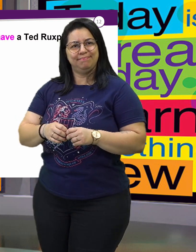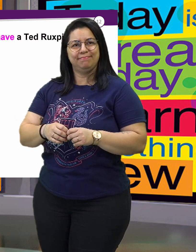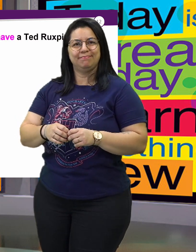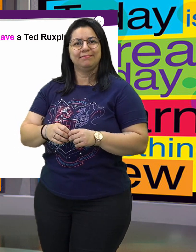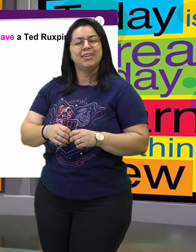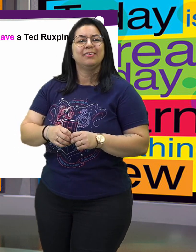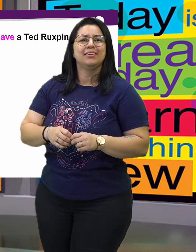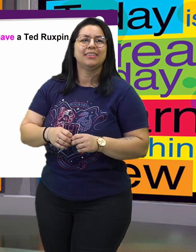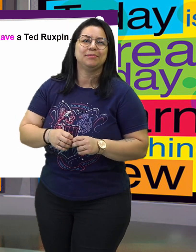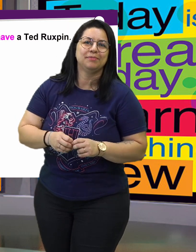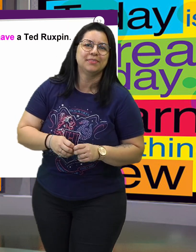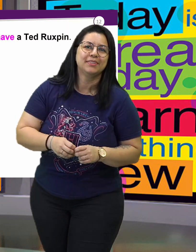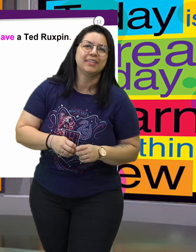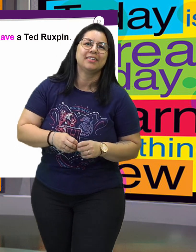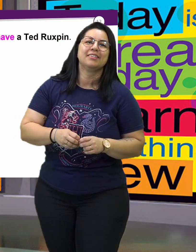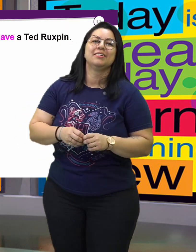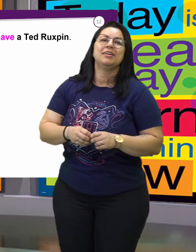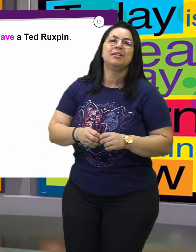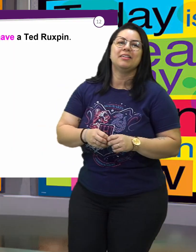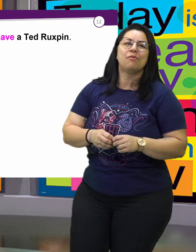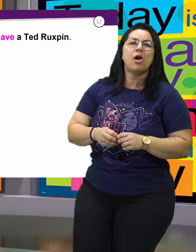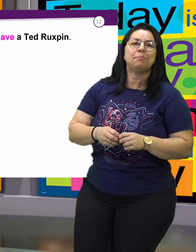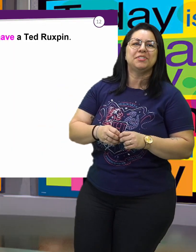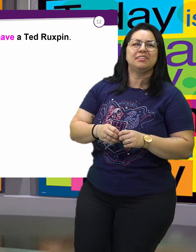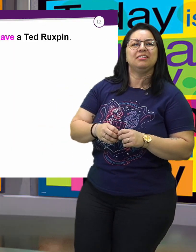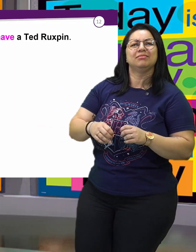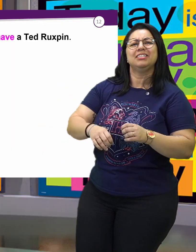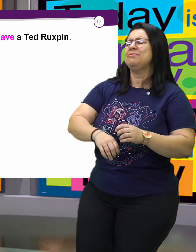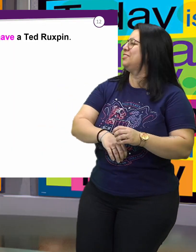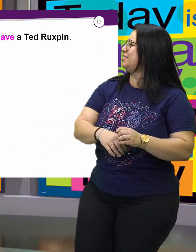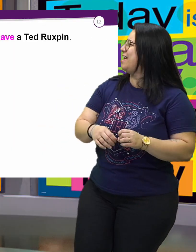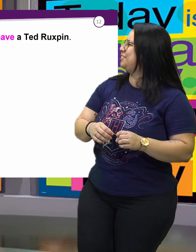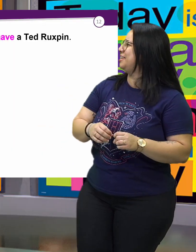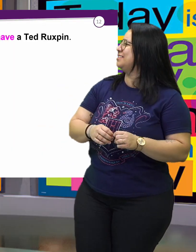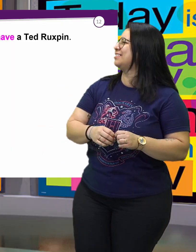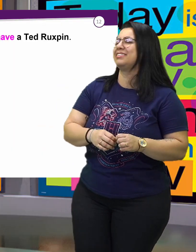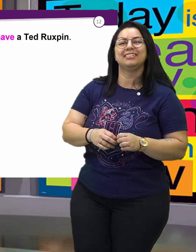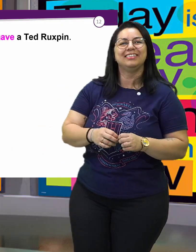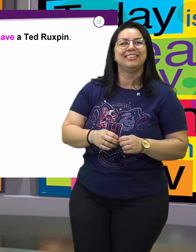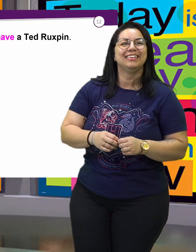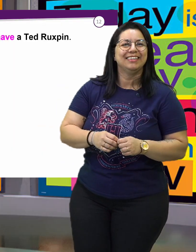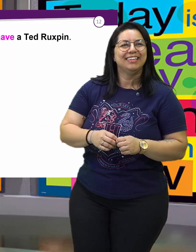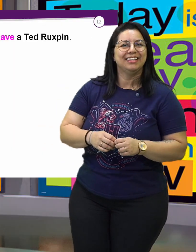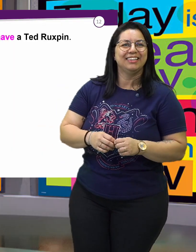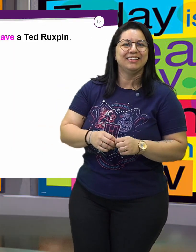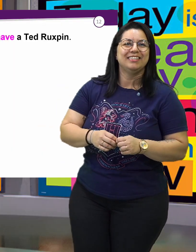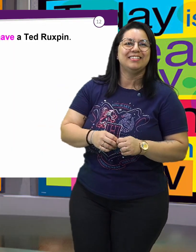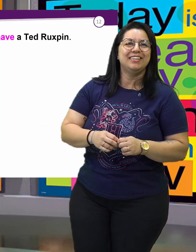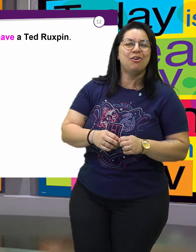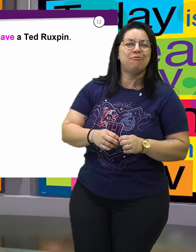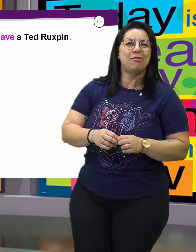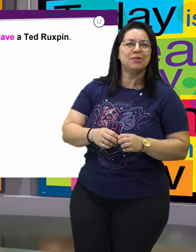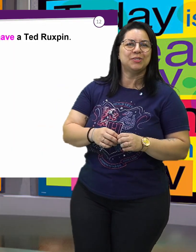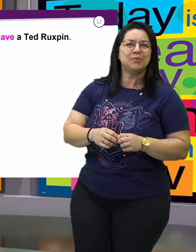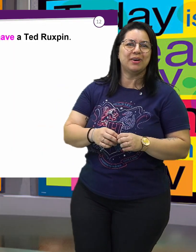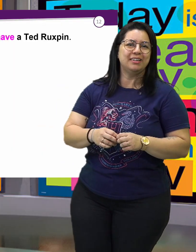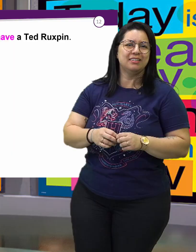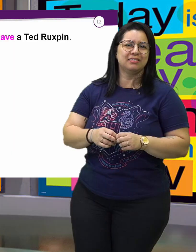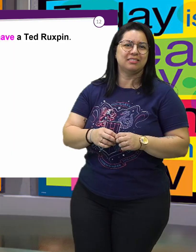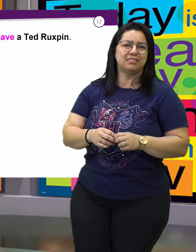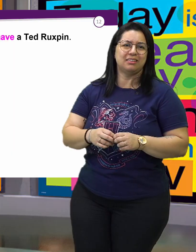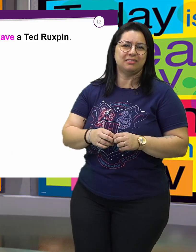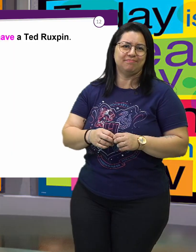child, I would have a Ted Ruxpin. Então, o que é isso? O que significa isso? Se eu fosse